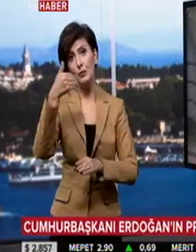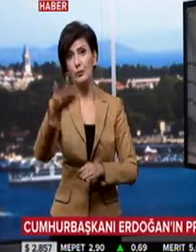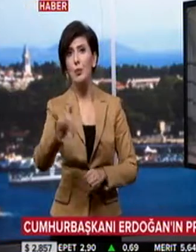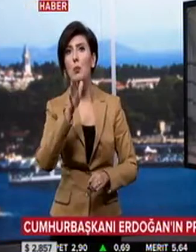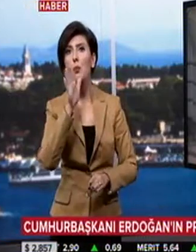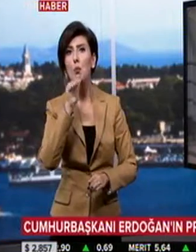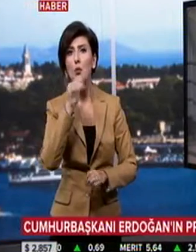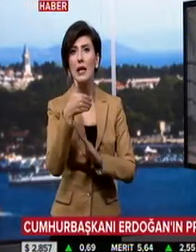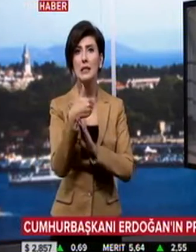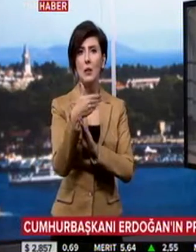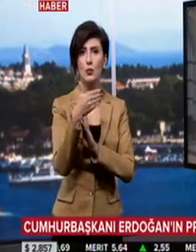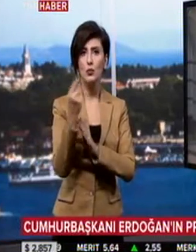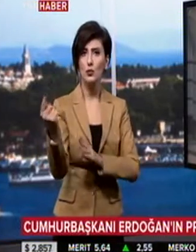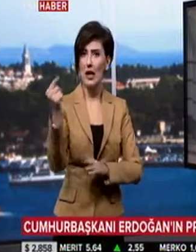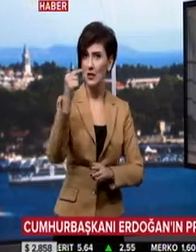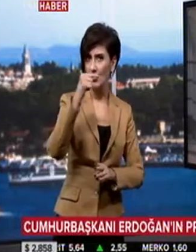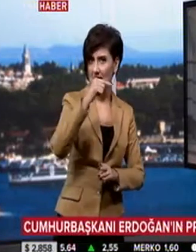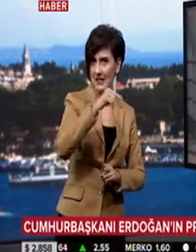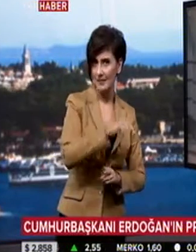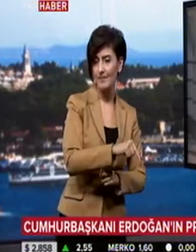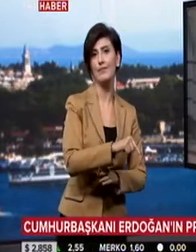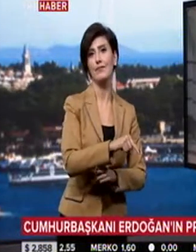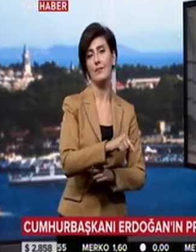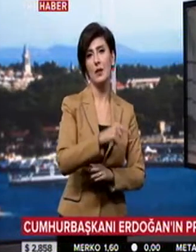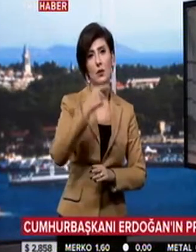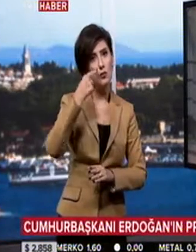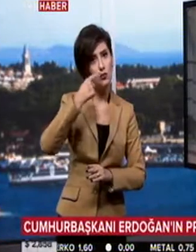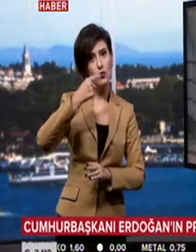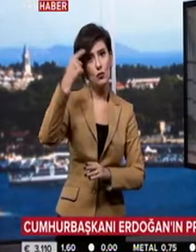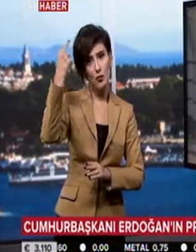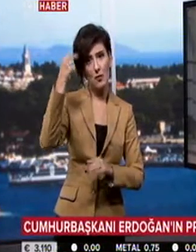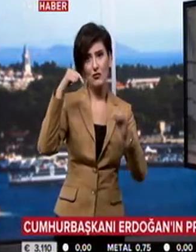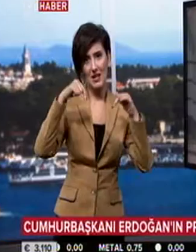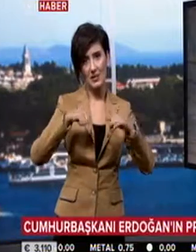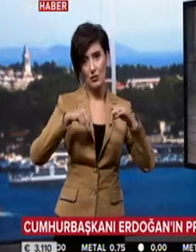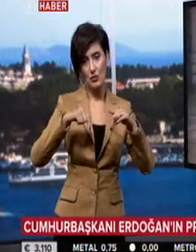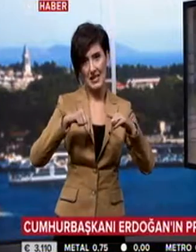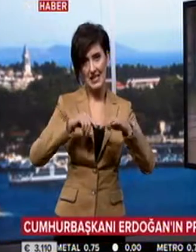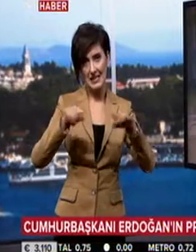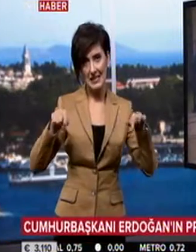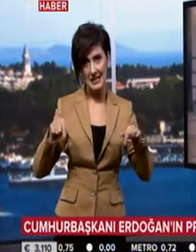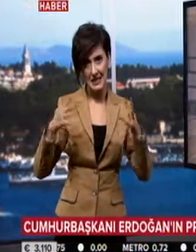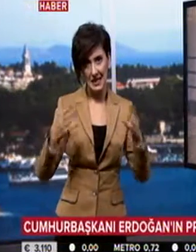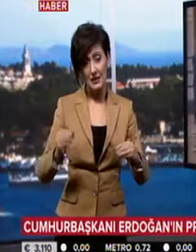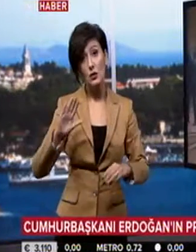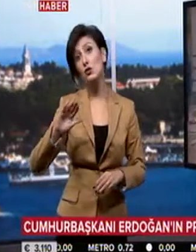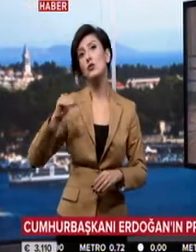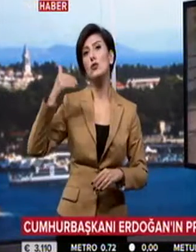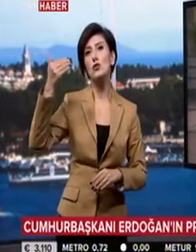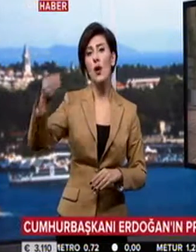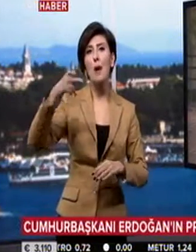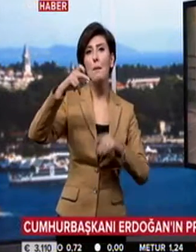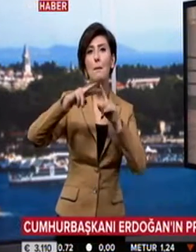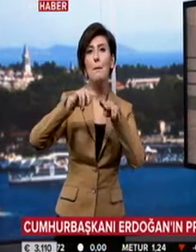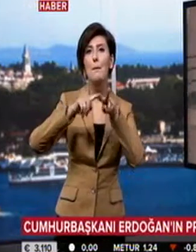ardından Bulgaristan Büyükelçisi Naidezdi Neyski Cumhurbaşkanlığı Külliyesi'ndeydi.